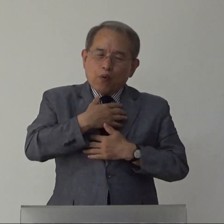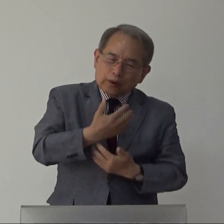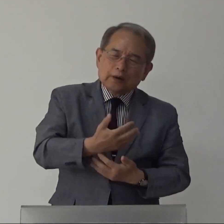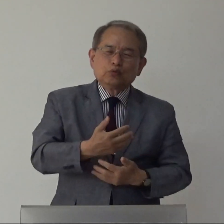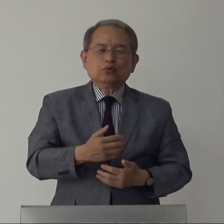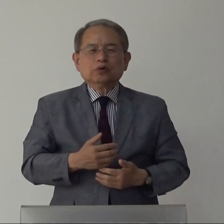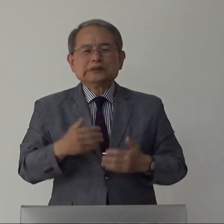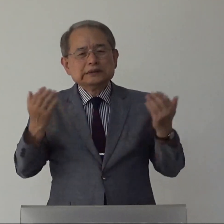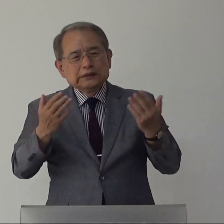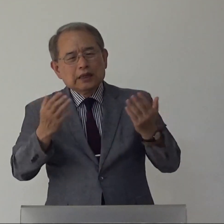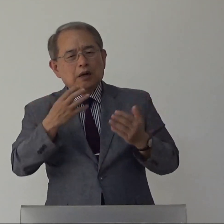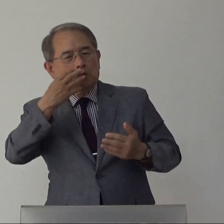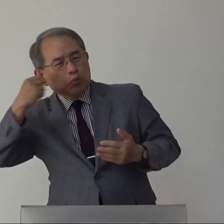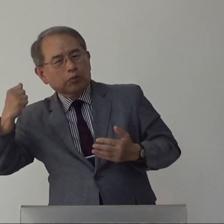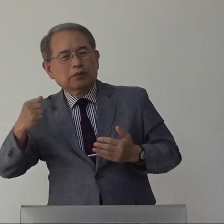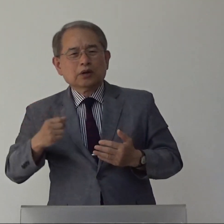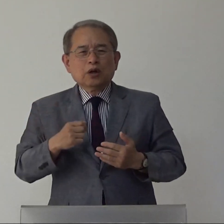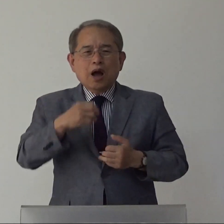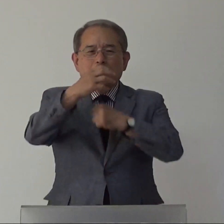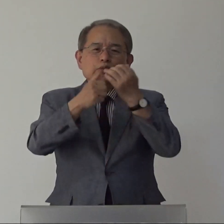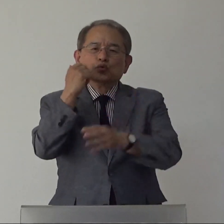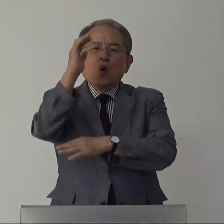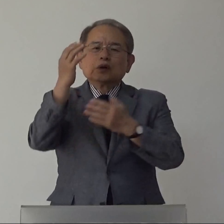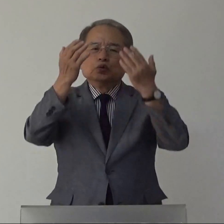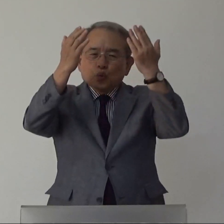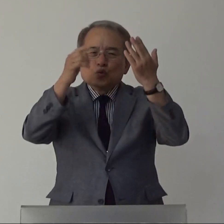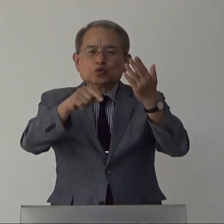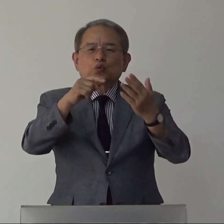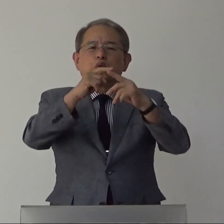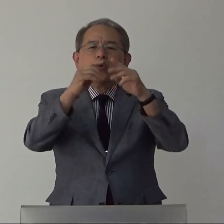합니다. 그러한 교회가 건강한 교회가 되는 겁니다.